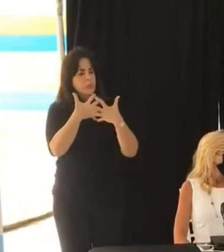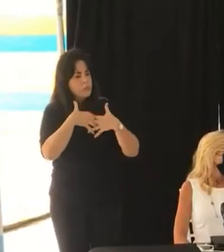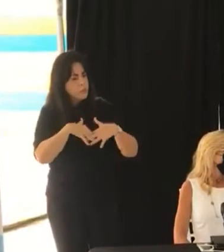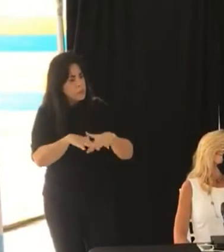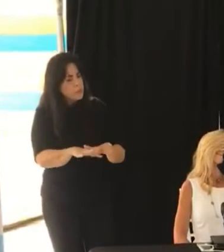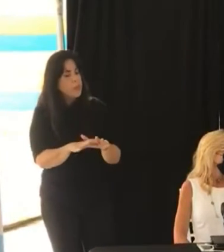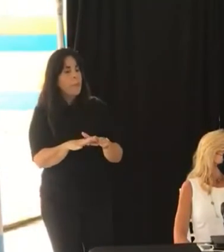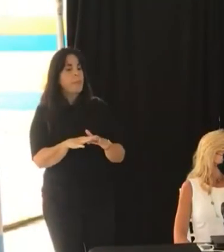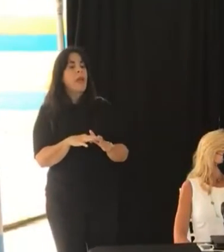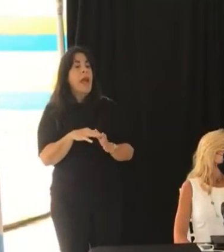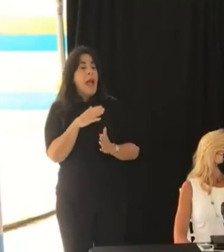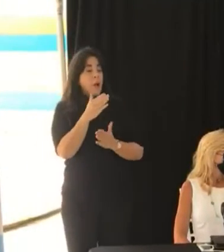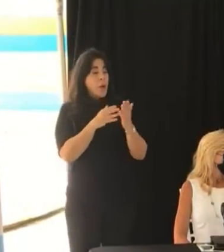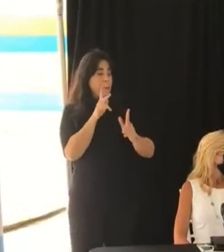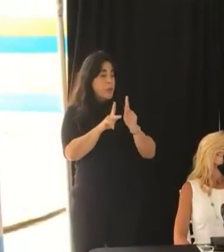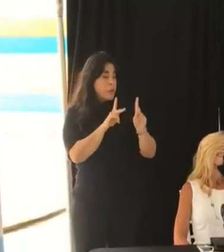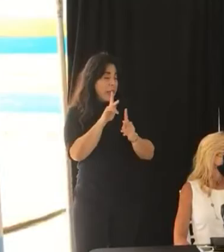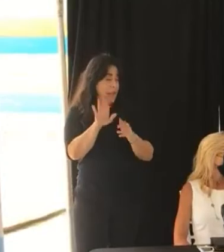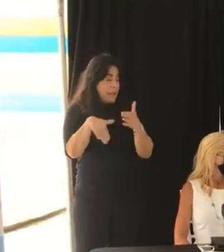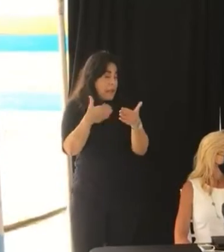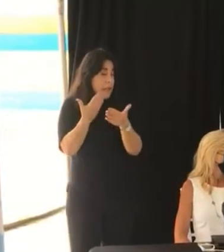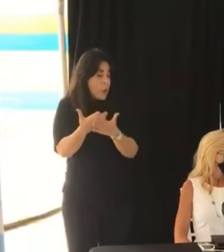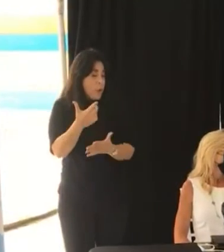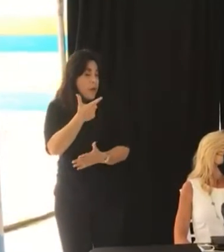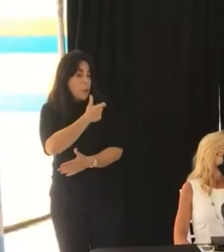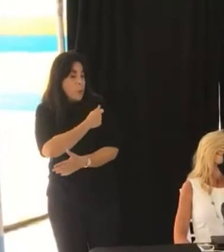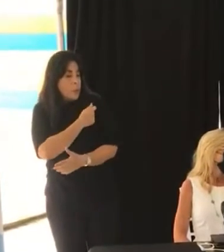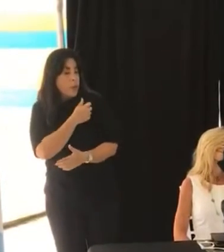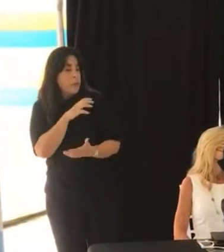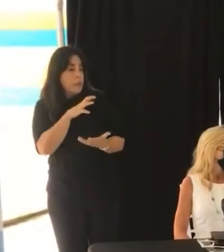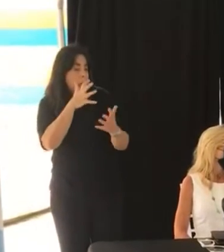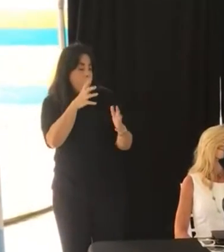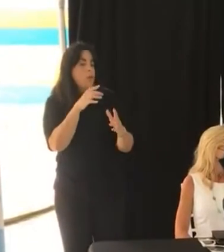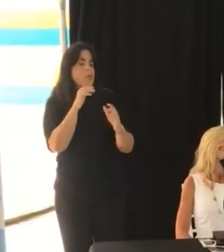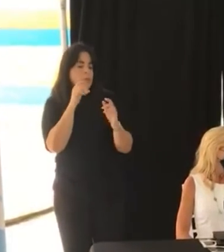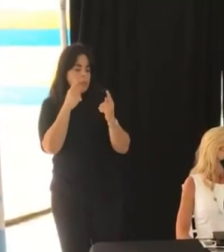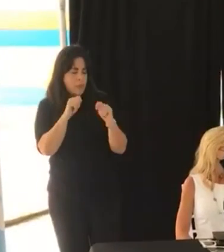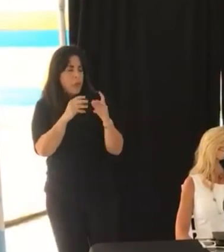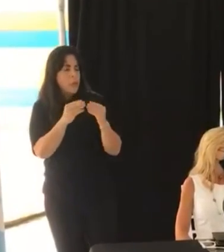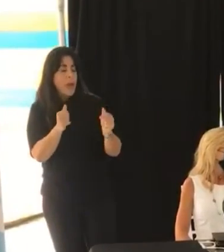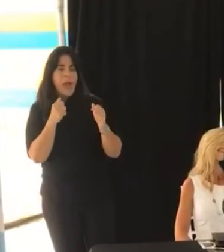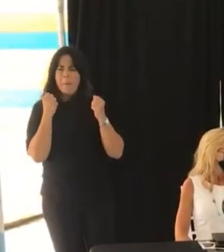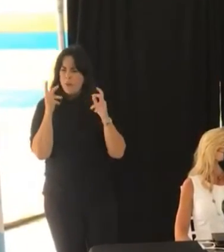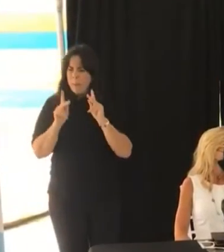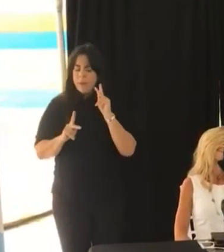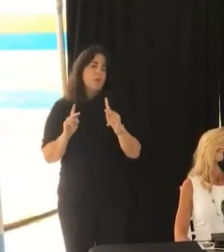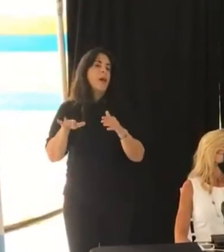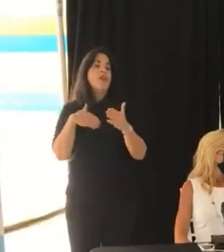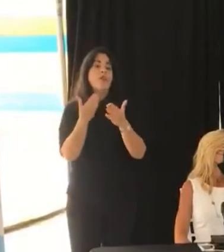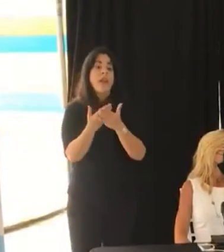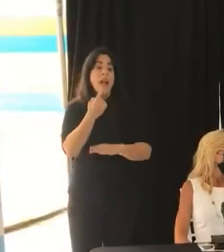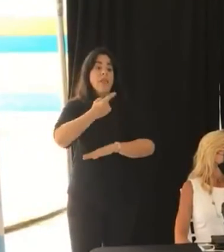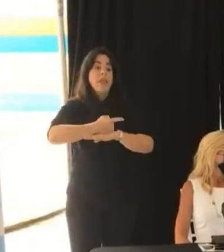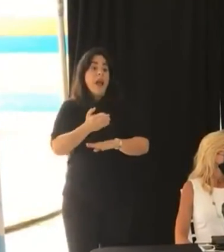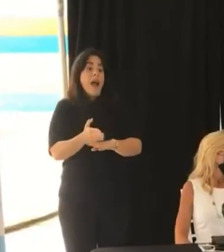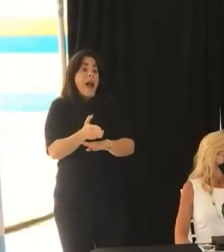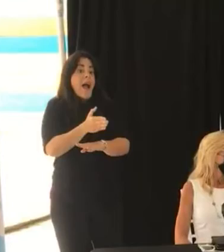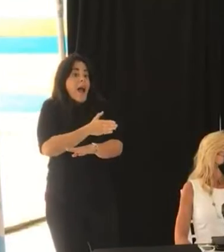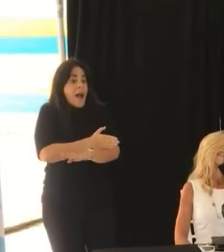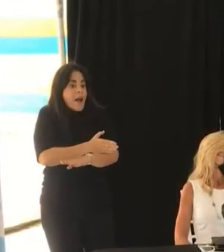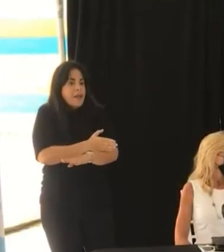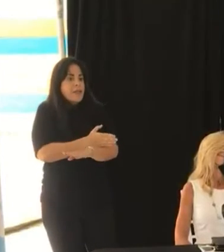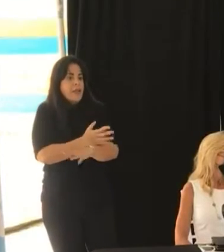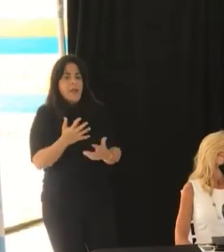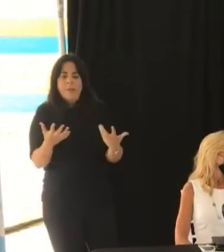personas que quizás llegaron ese día a vacunarse. Y también otra cosa que sucede es que muchas personas vienen el día antes del día